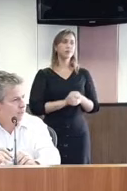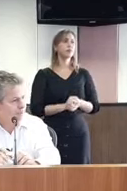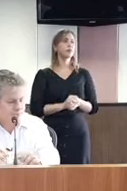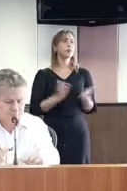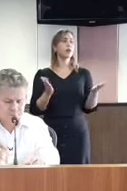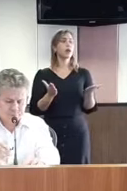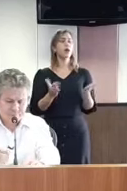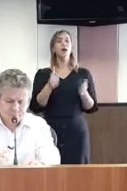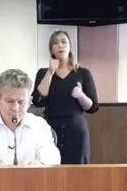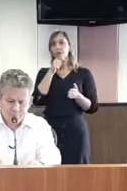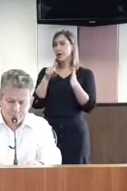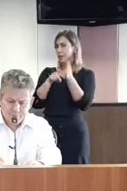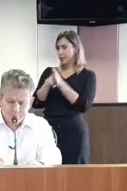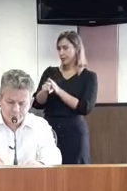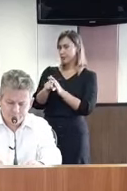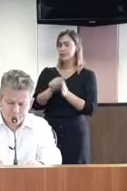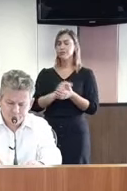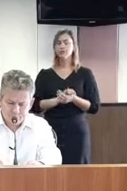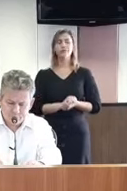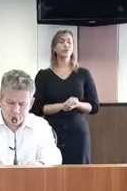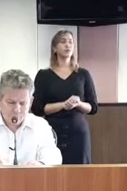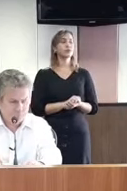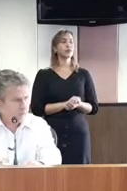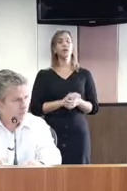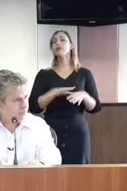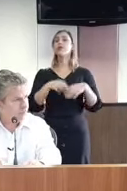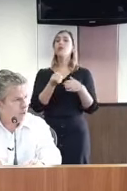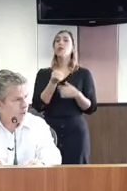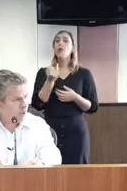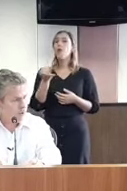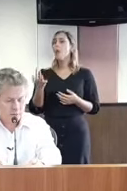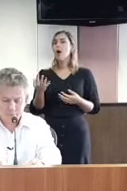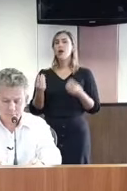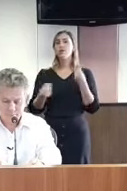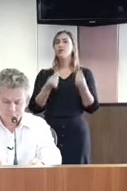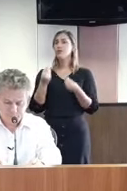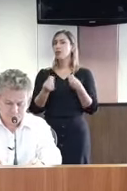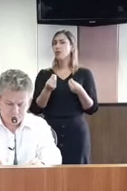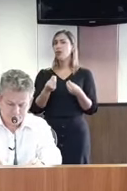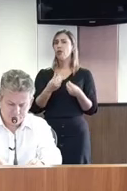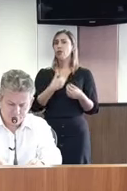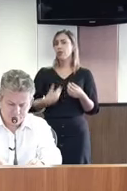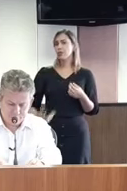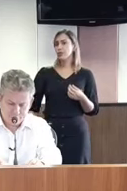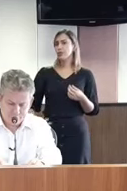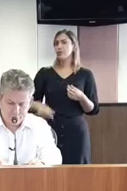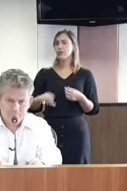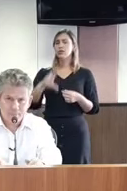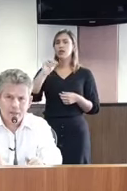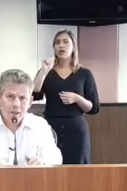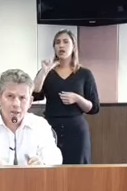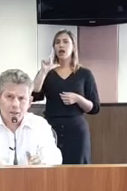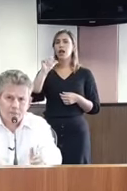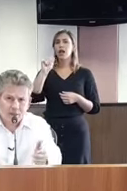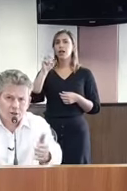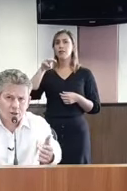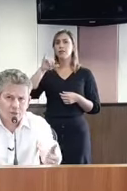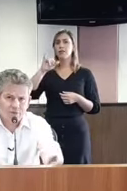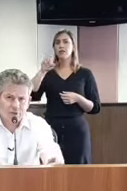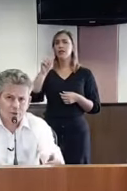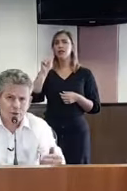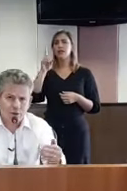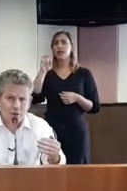pergunta da jornalista Elziane Teodoro, do Única News. Quais os efeitos, na prática, do estado de calamidade pública para a economia? Na